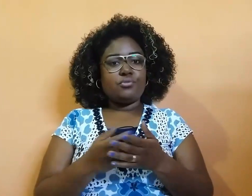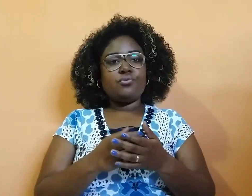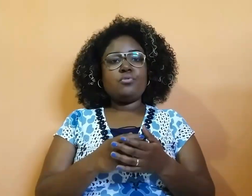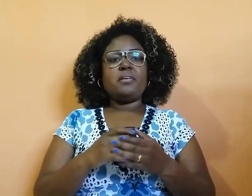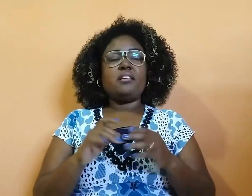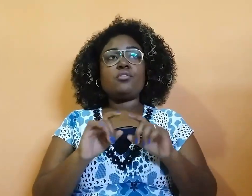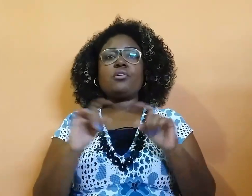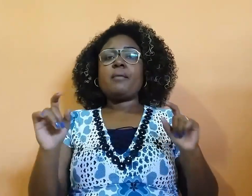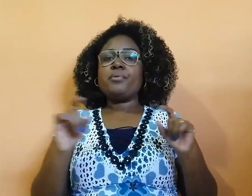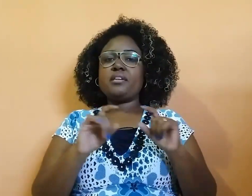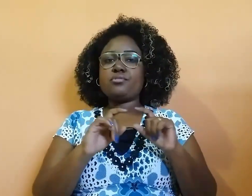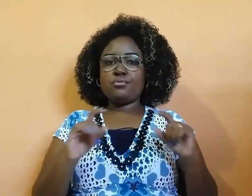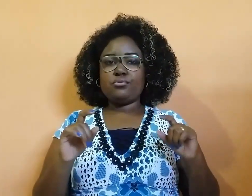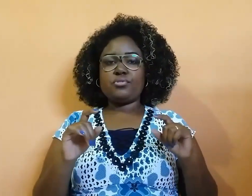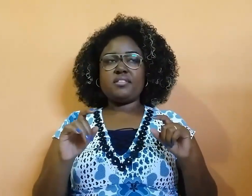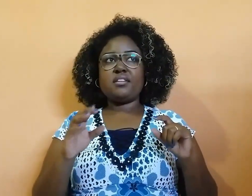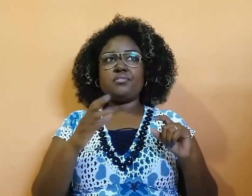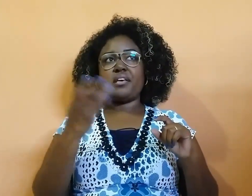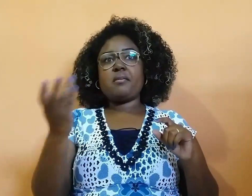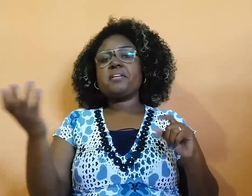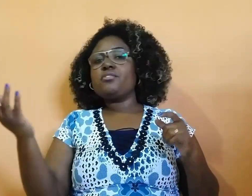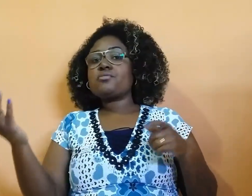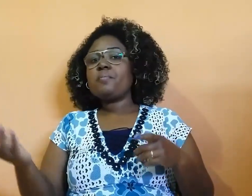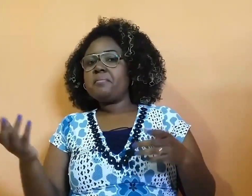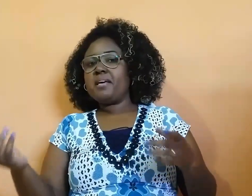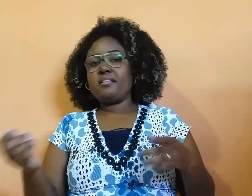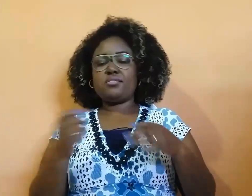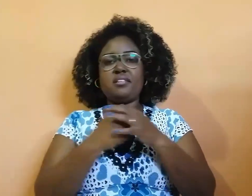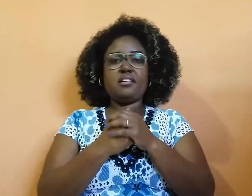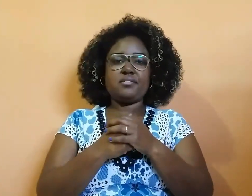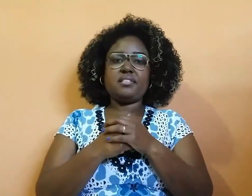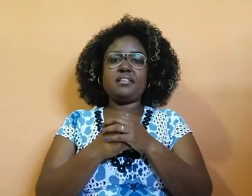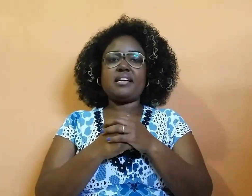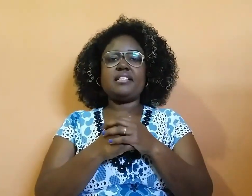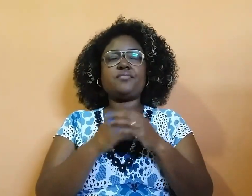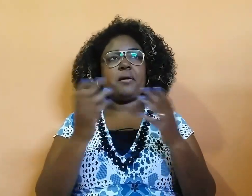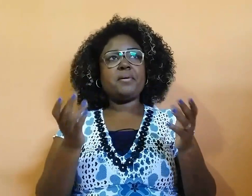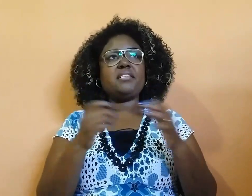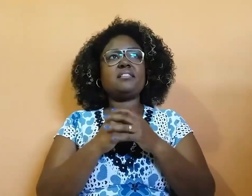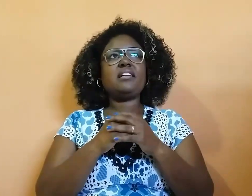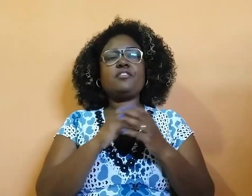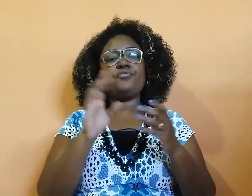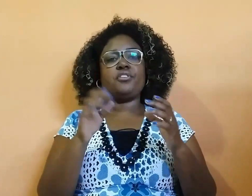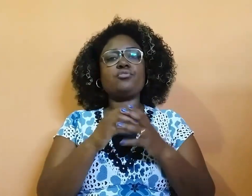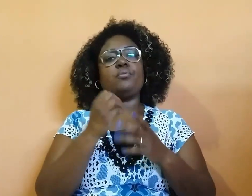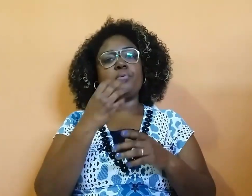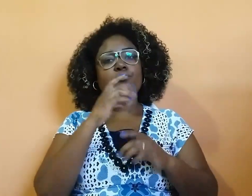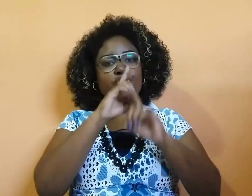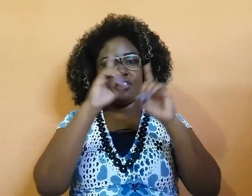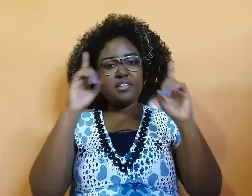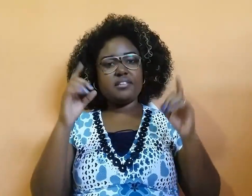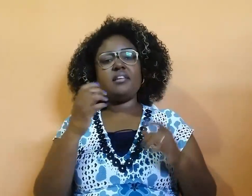youtube e colocar por assuntos então que ela aprendeu os cumprimentos em língua de sinais vai aparecer num vídeo com bom dia